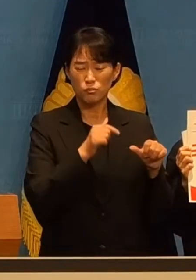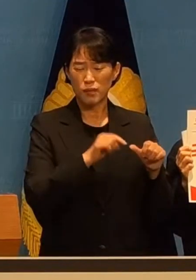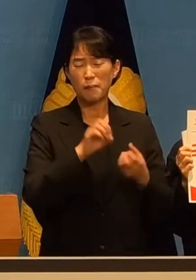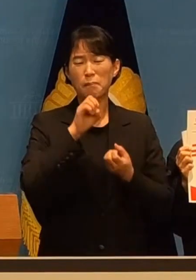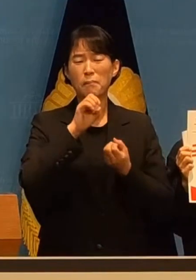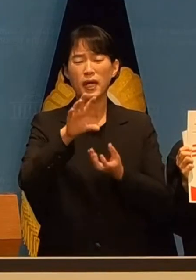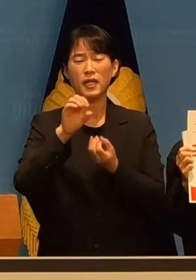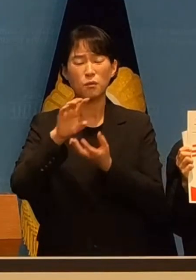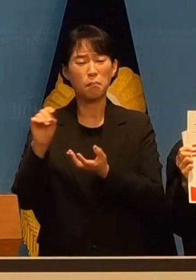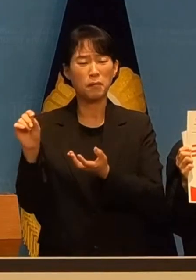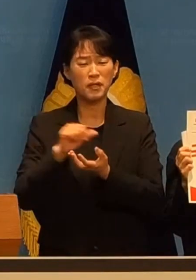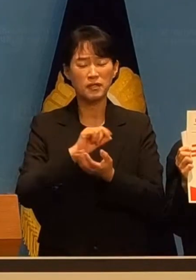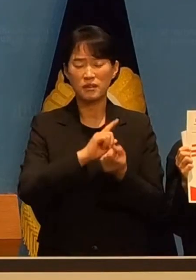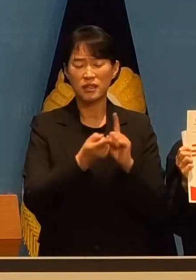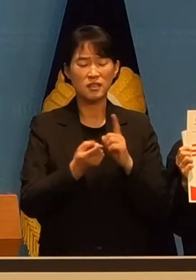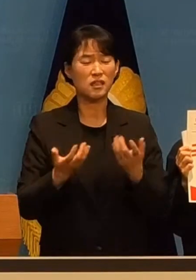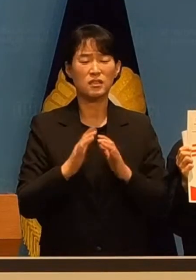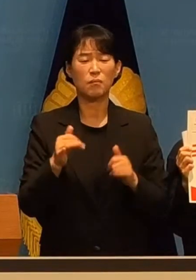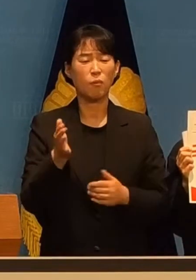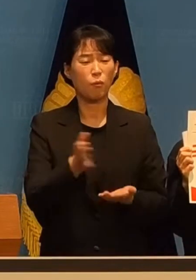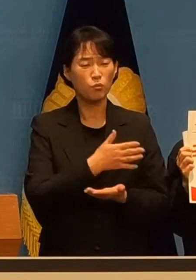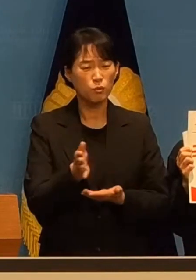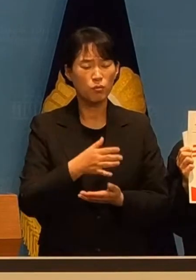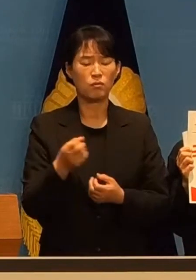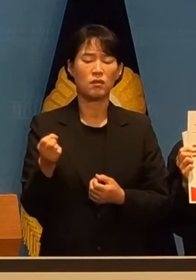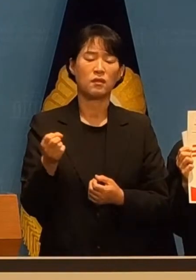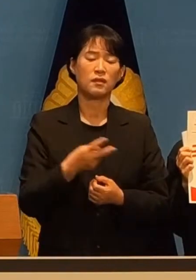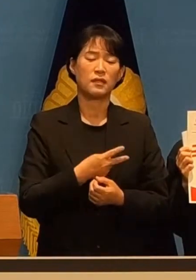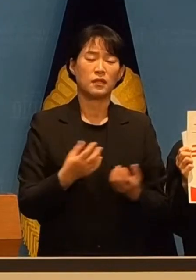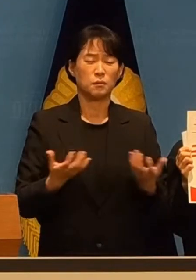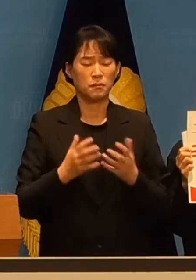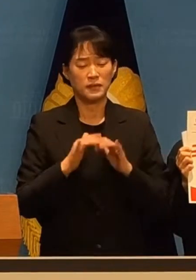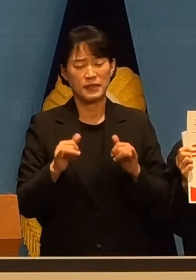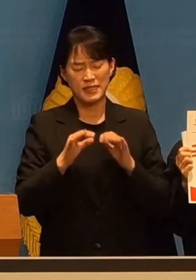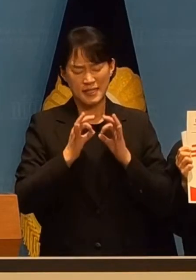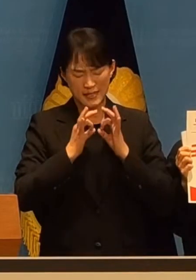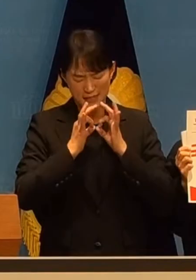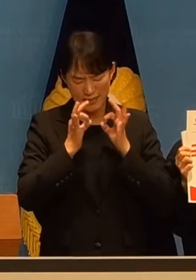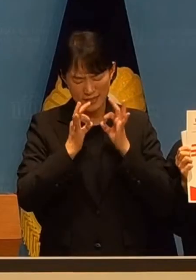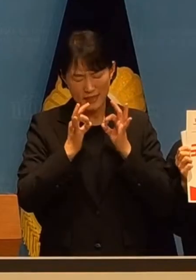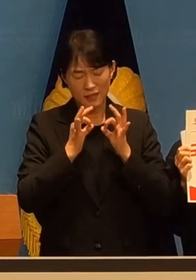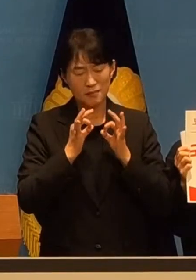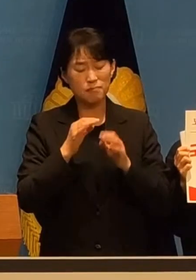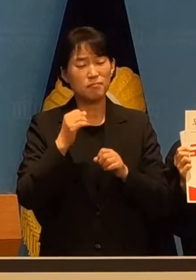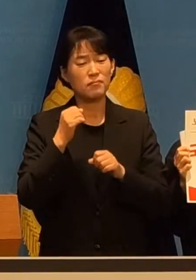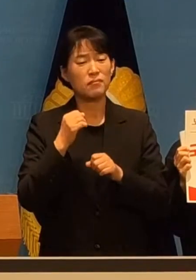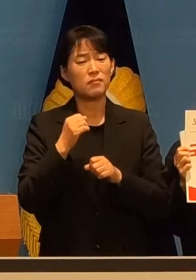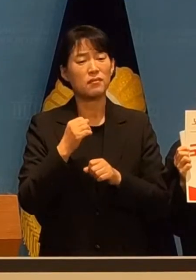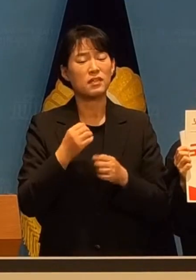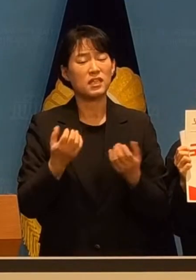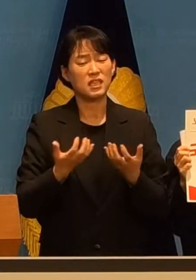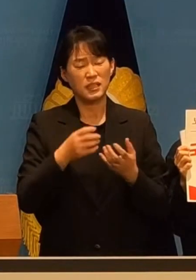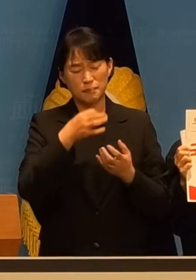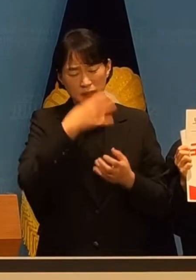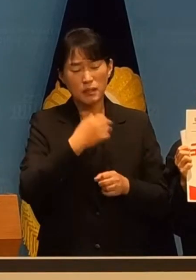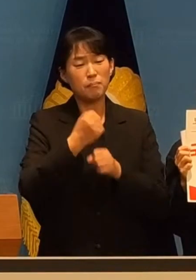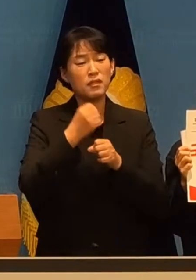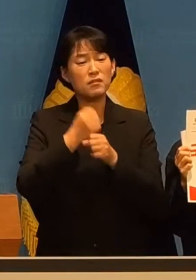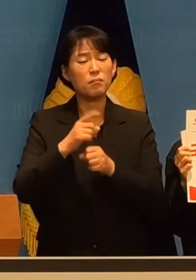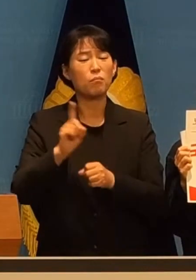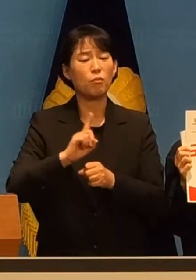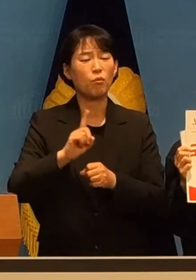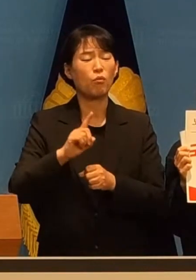대체 인력 없는 구조, 노동자를 갈아넣는 시스템을 설계한 것은 명백히 쿠팡